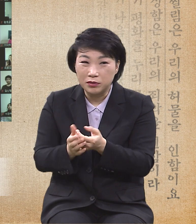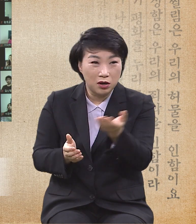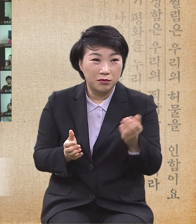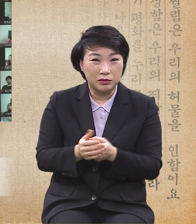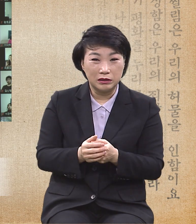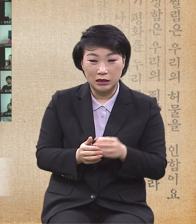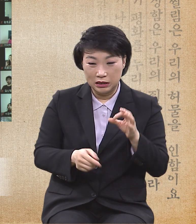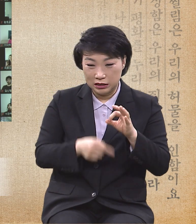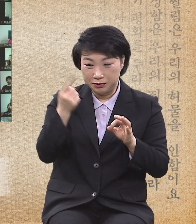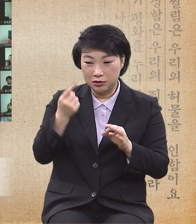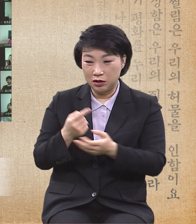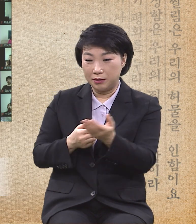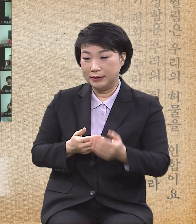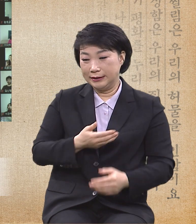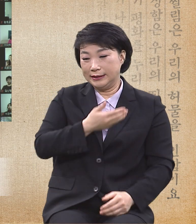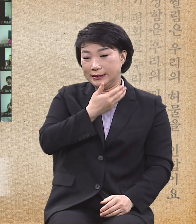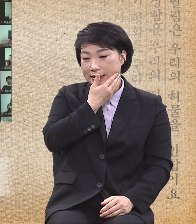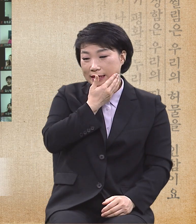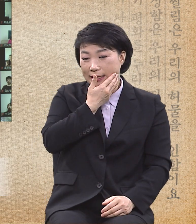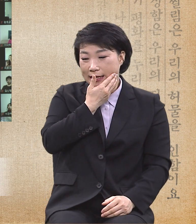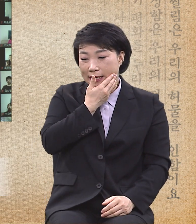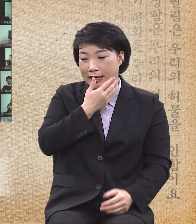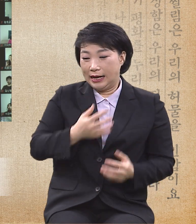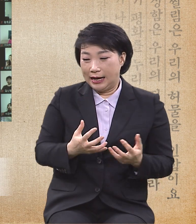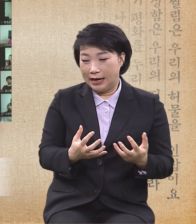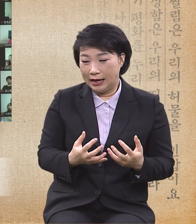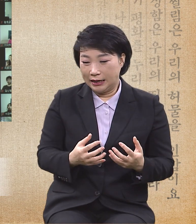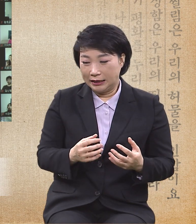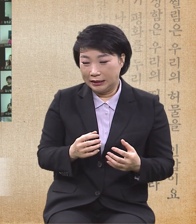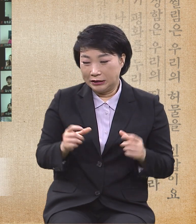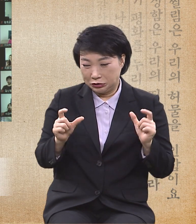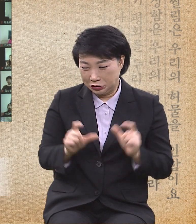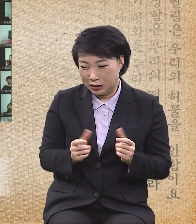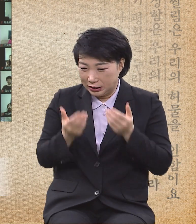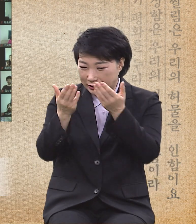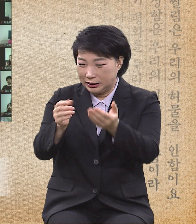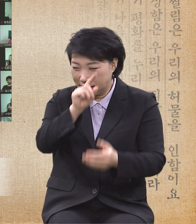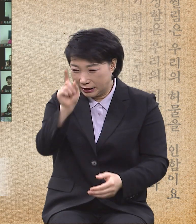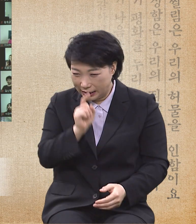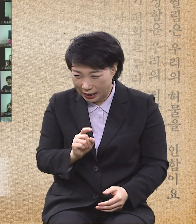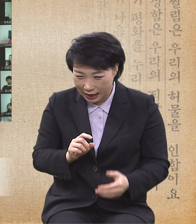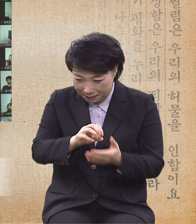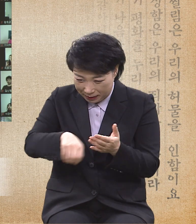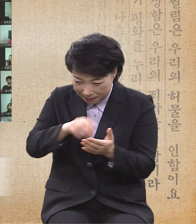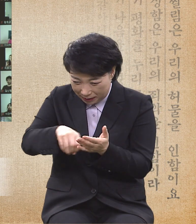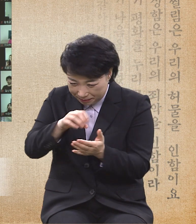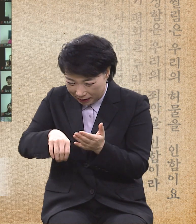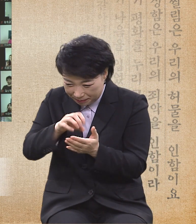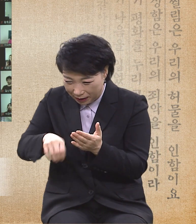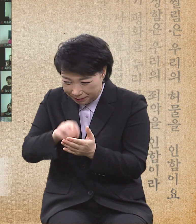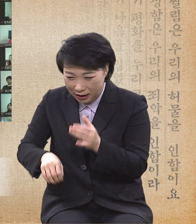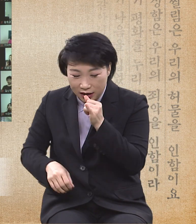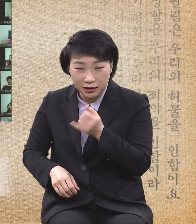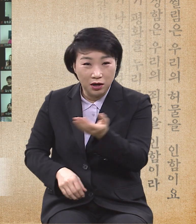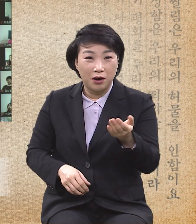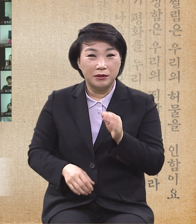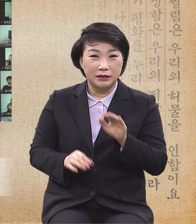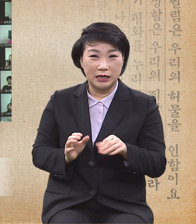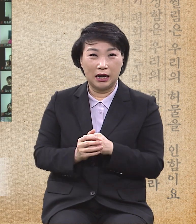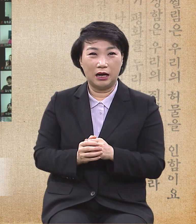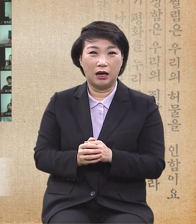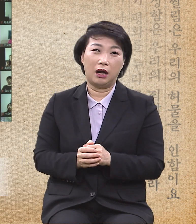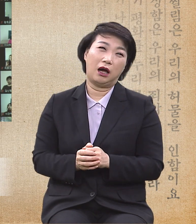11조도 아까워서 어떻게 하면 덜 늘려보려고 이때 먹고 저리 때 먹고 다 가려고 하여튼